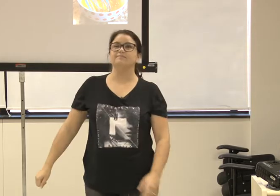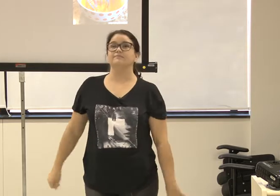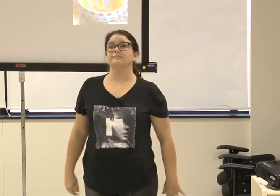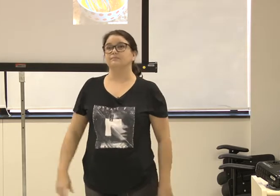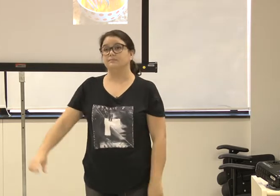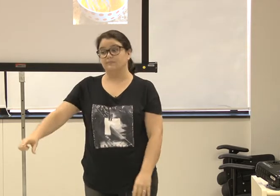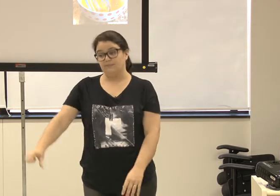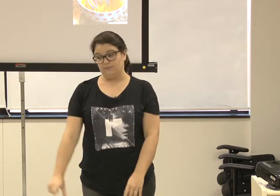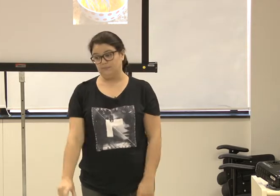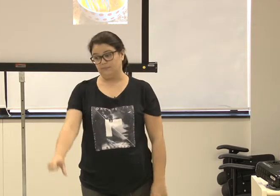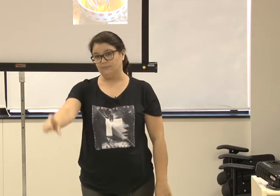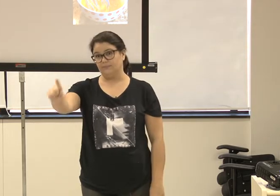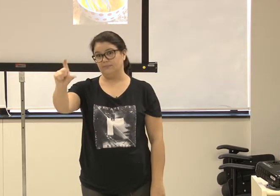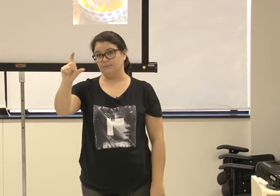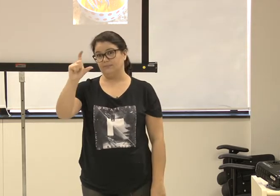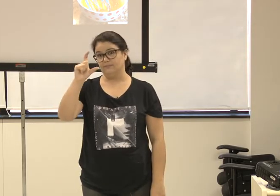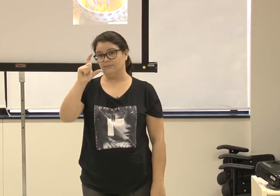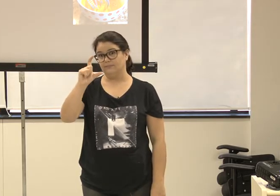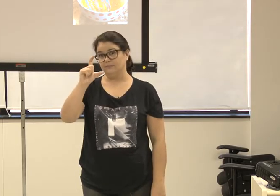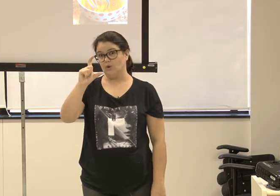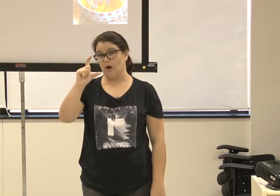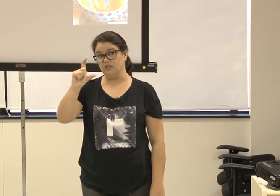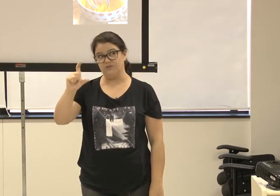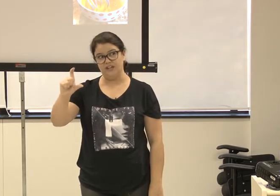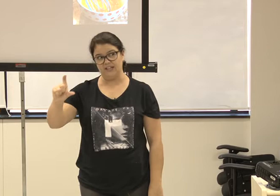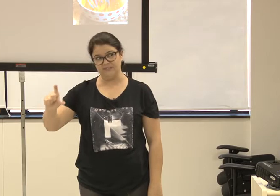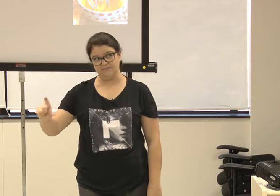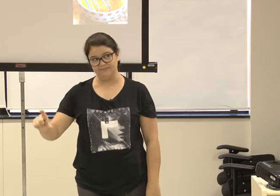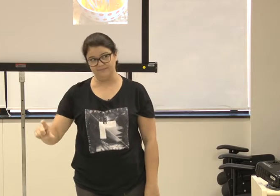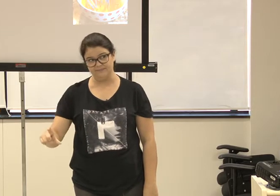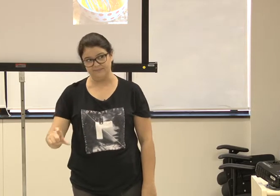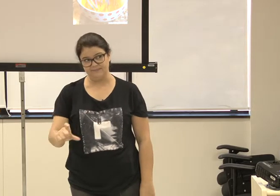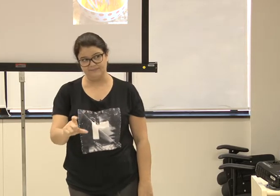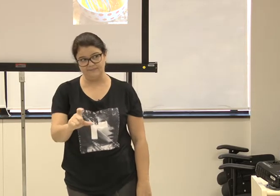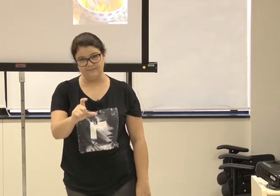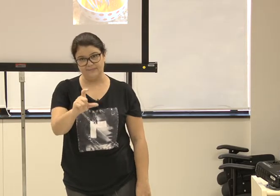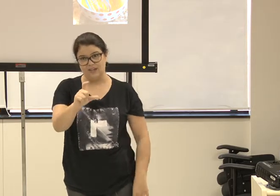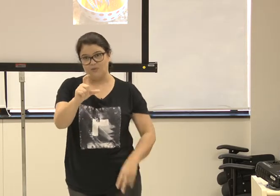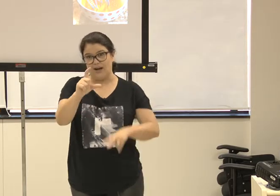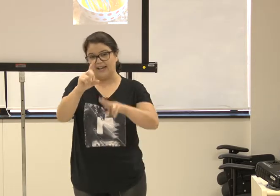Quando tinha metiolate, colocava era vinagre. Quando vinha? Com aquele...